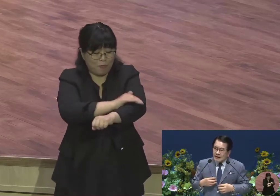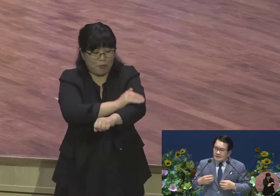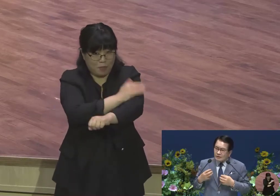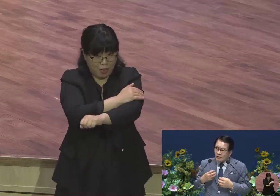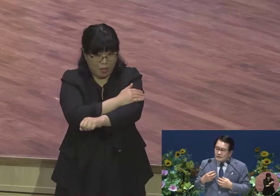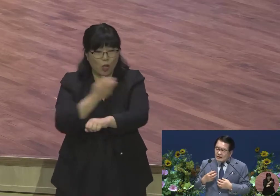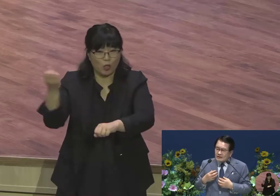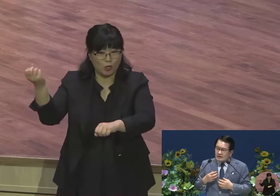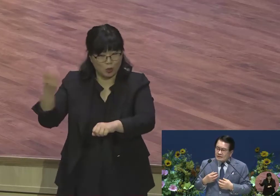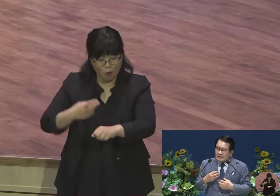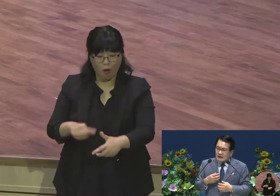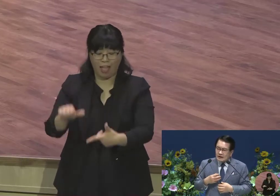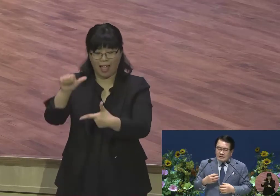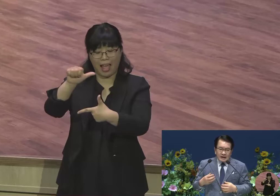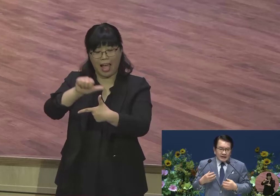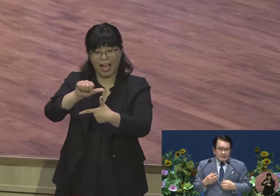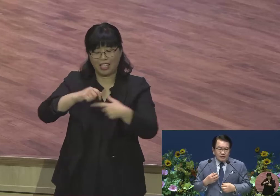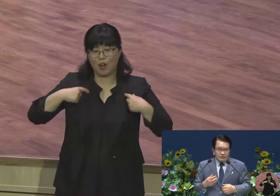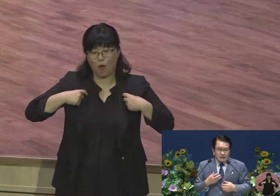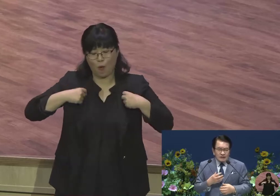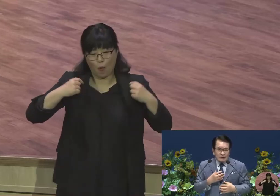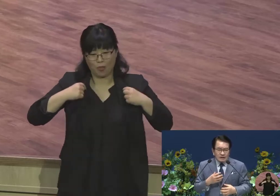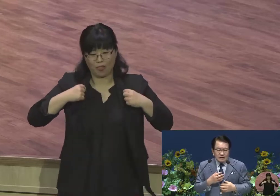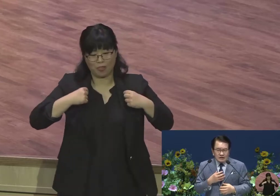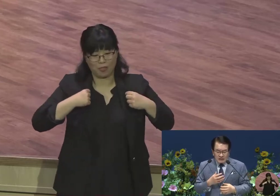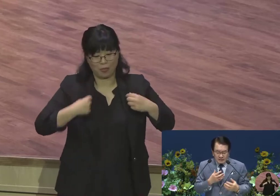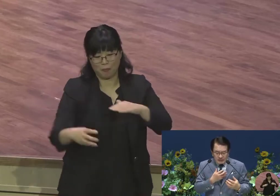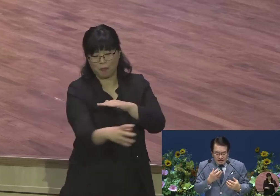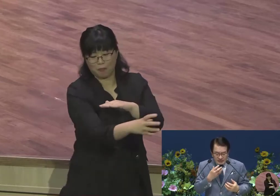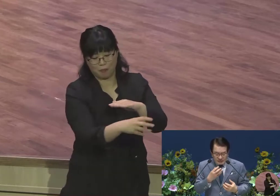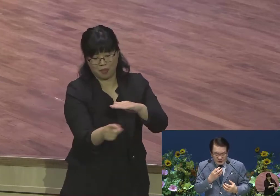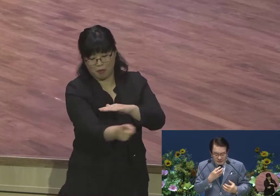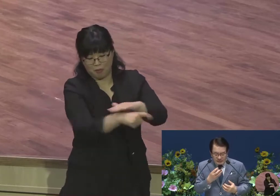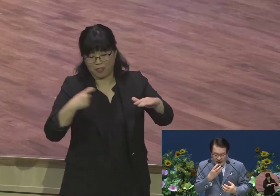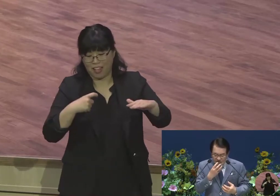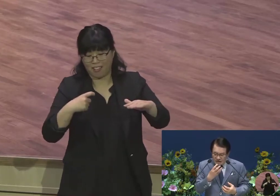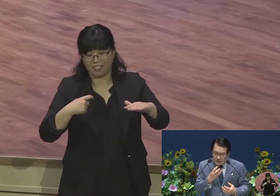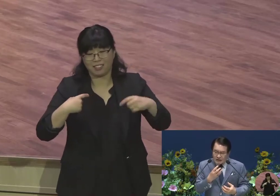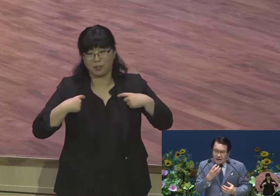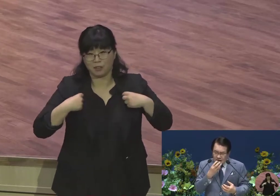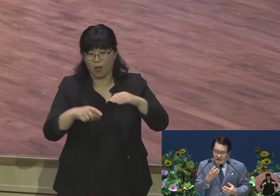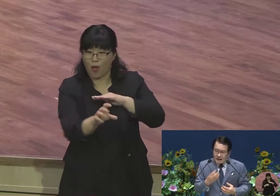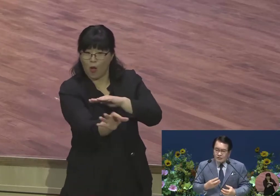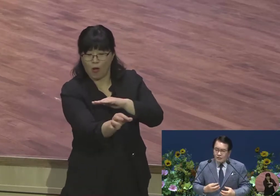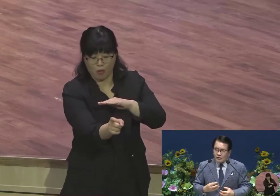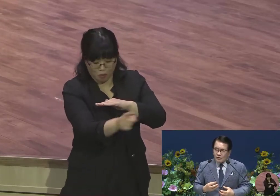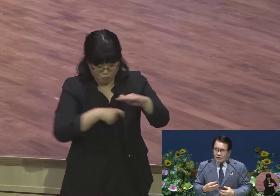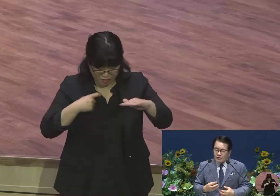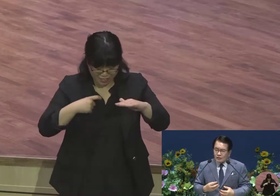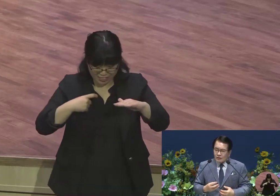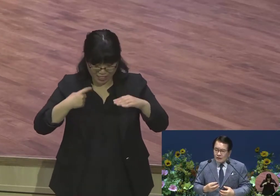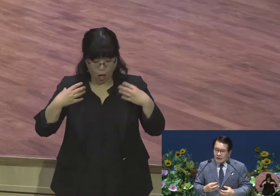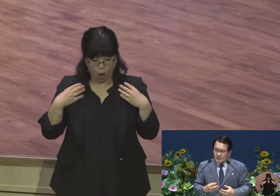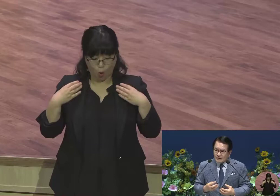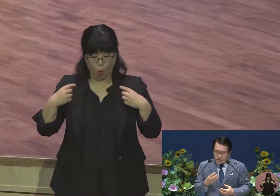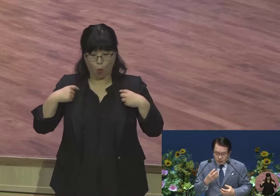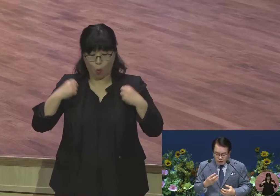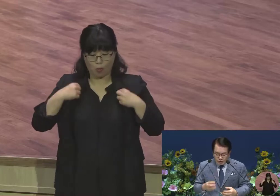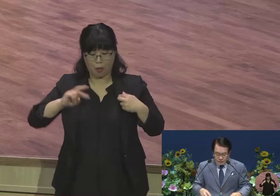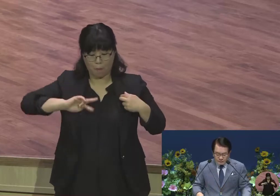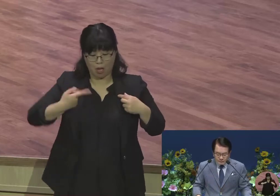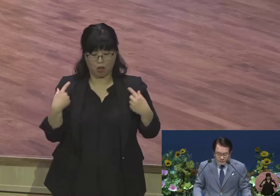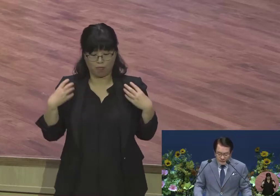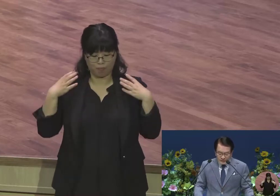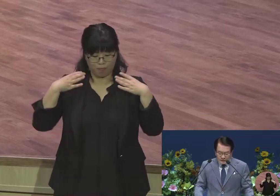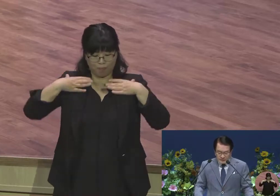옷에 애서 옷에 사냥하는 애서 옷에 향치를 인해가지고 아버지가